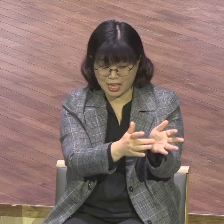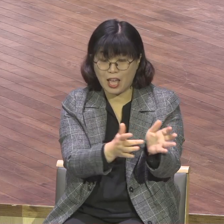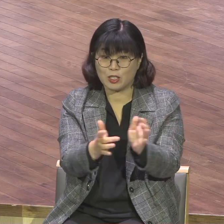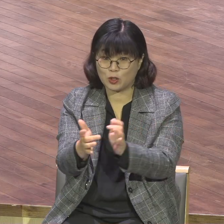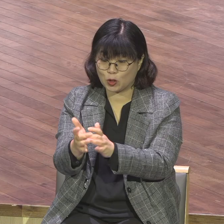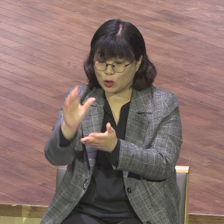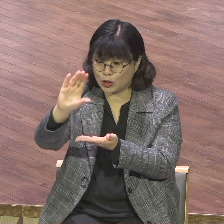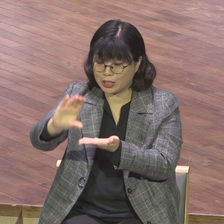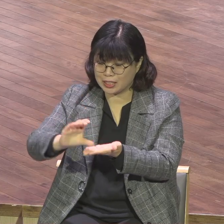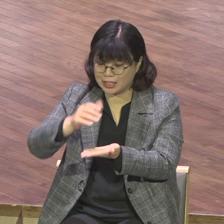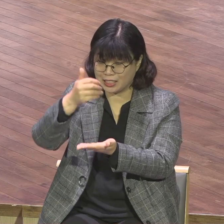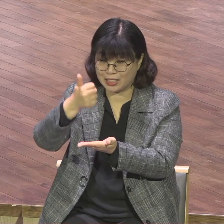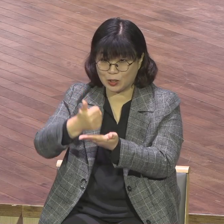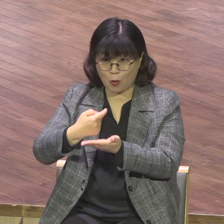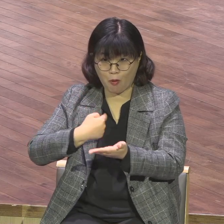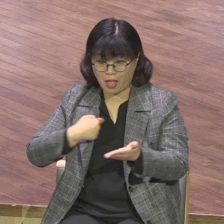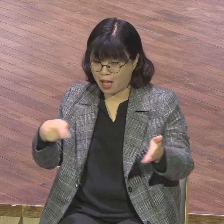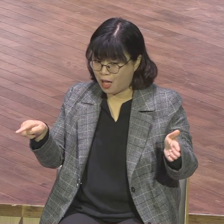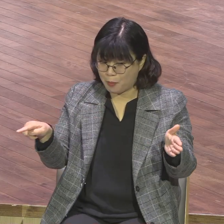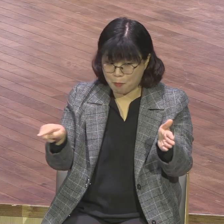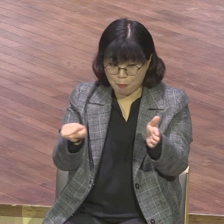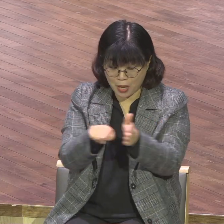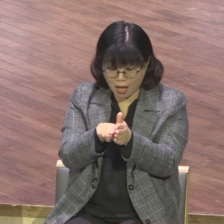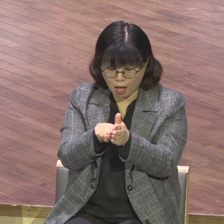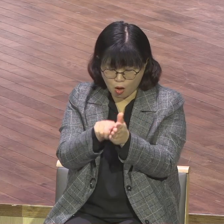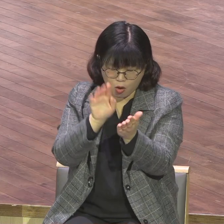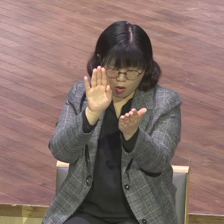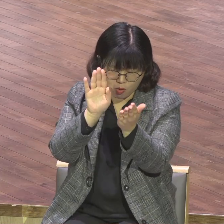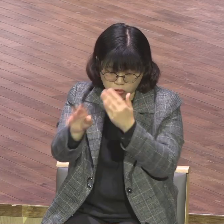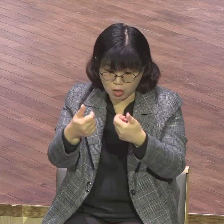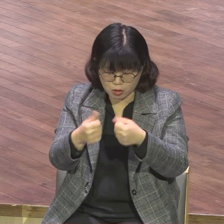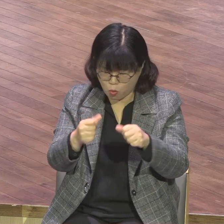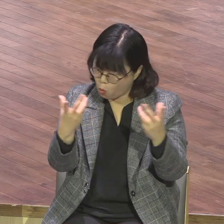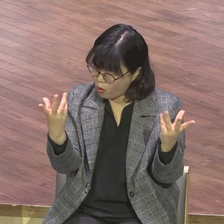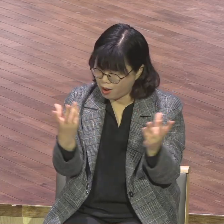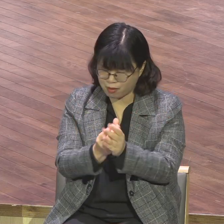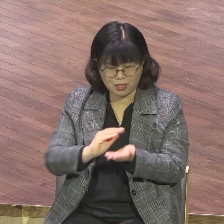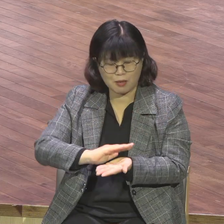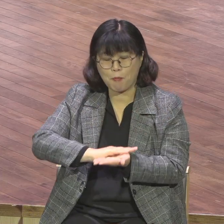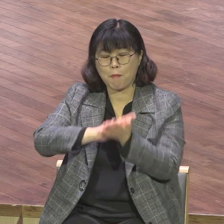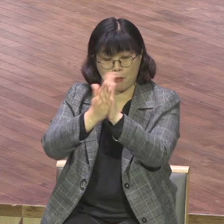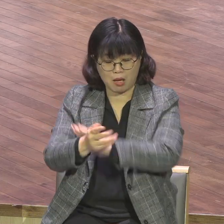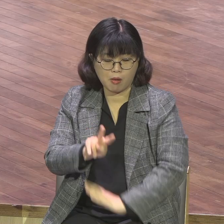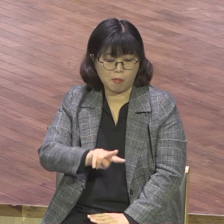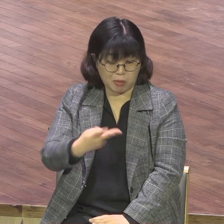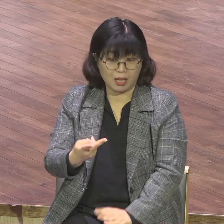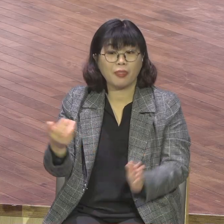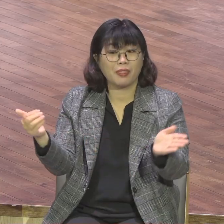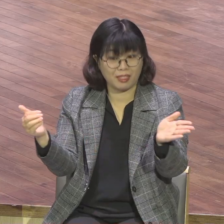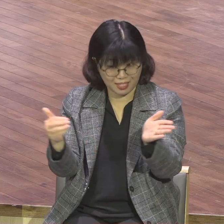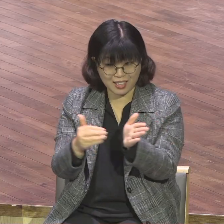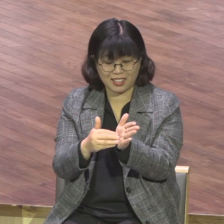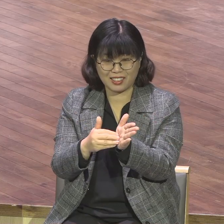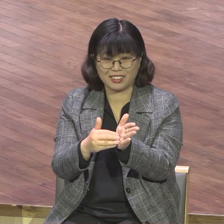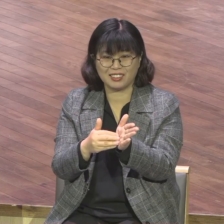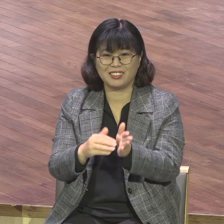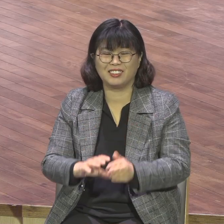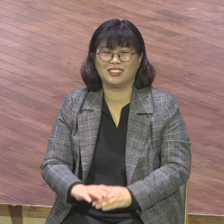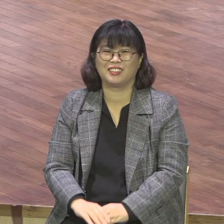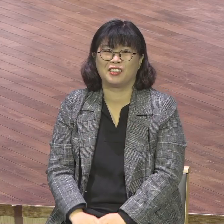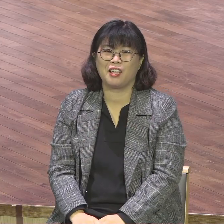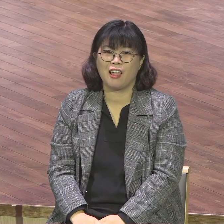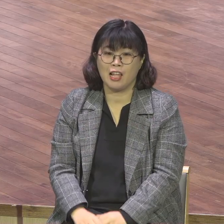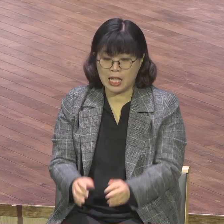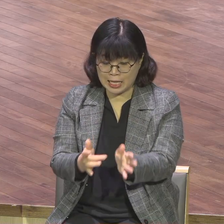이제 신분이 180도 완전히 바뀌었다. 신분이 예수를